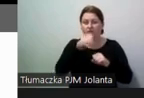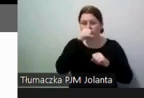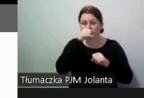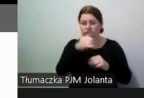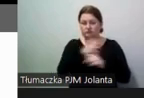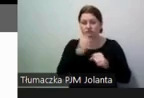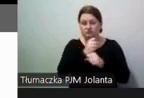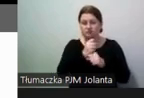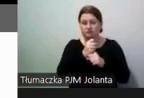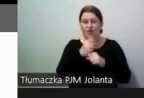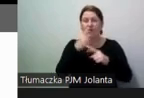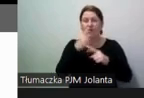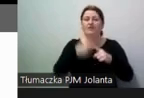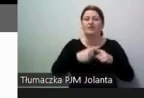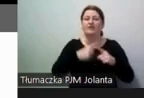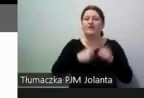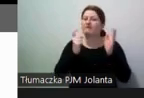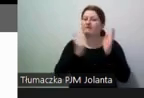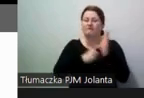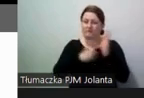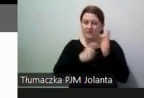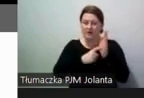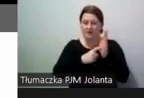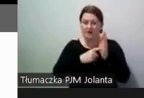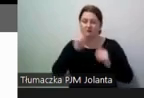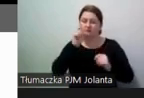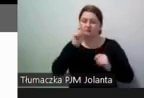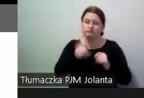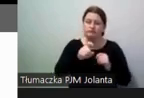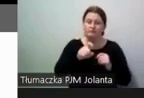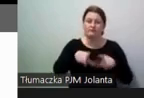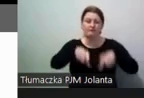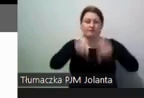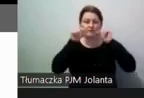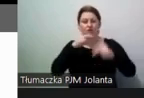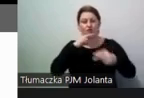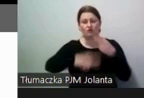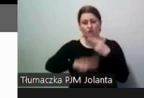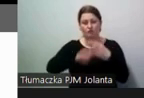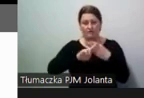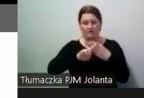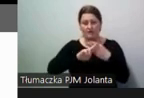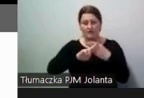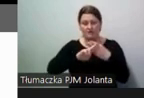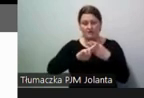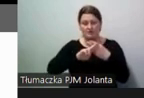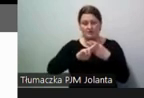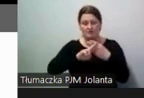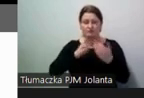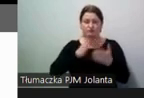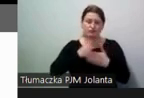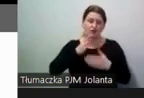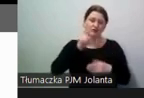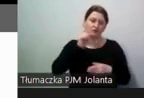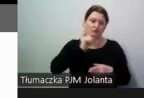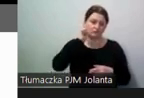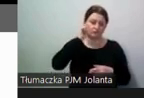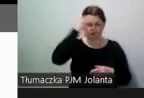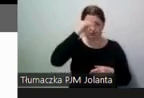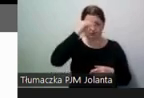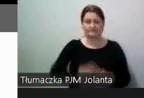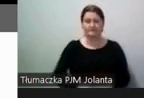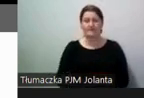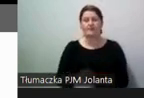test niejako wymusza tak naprawdę wybranie odpowiedzi przez uczennicę bądź ucznię. I